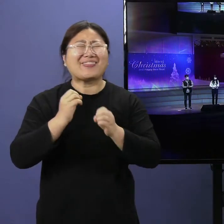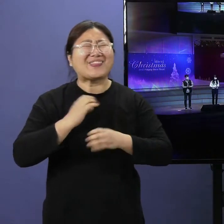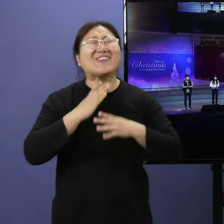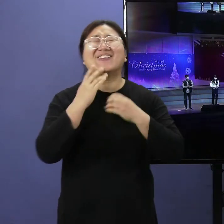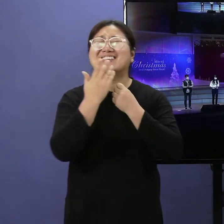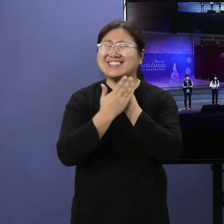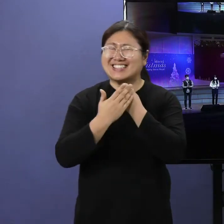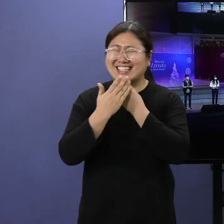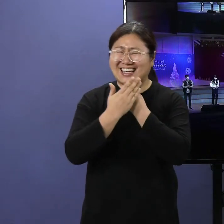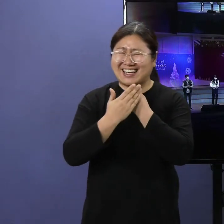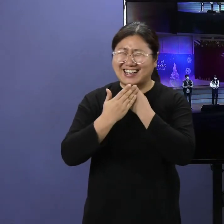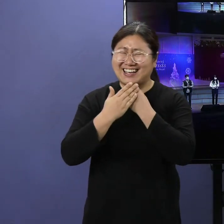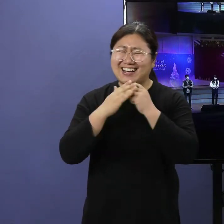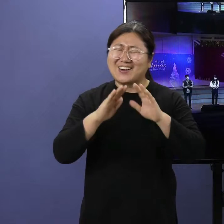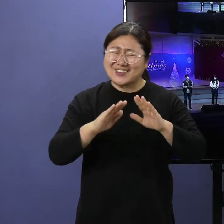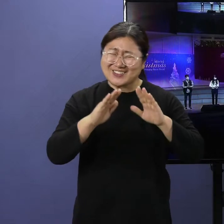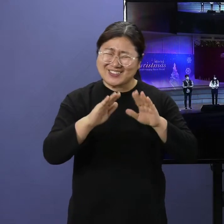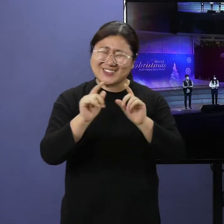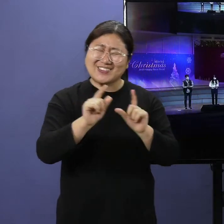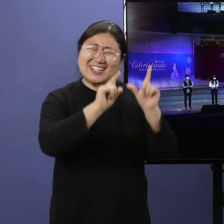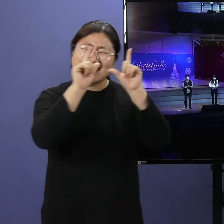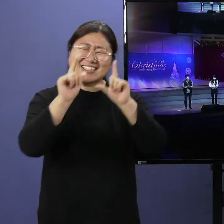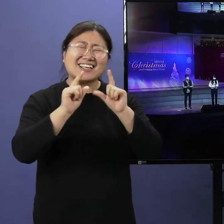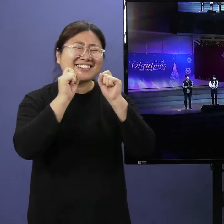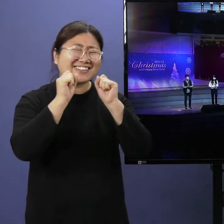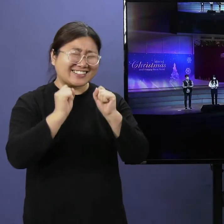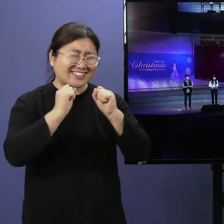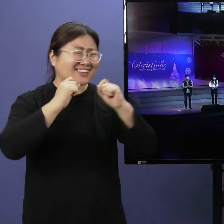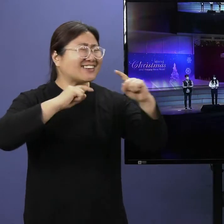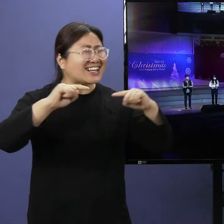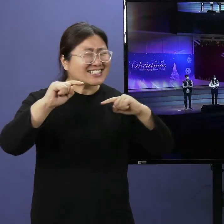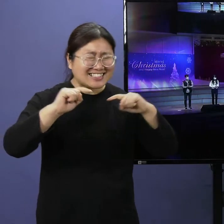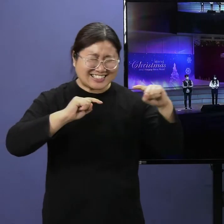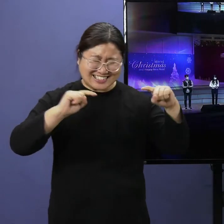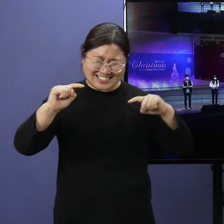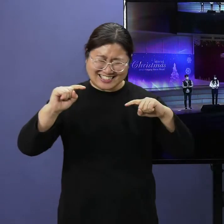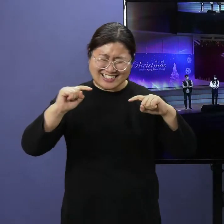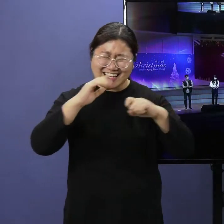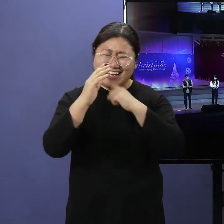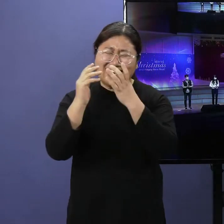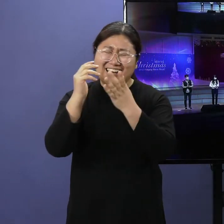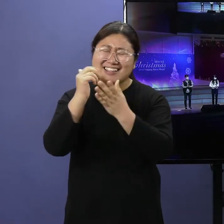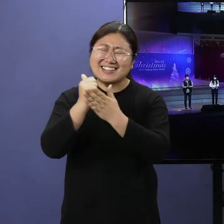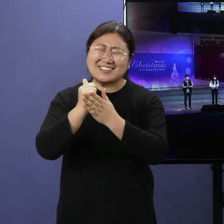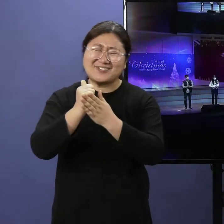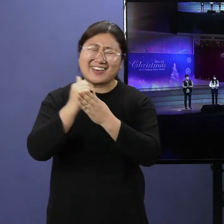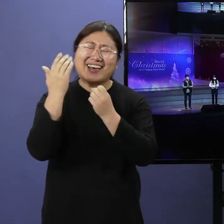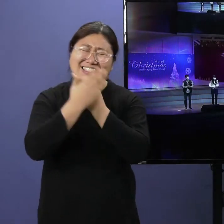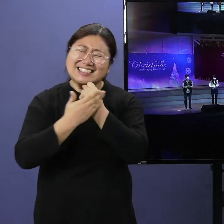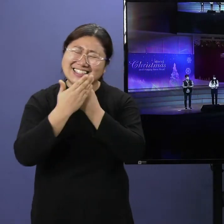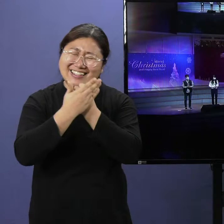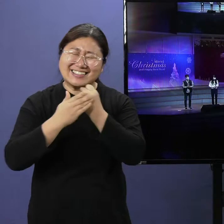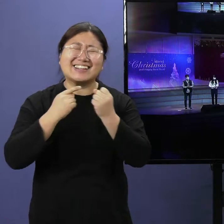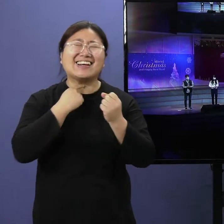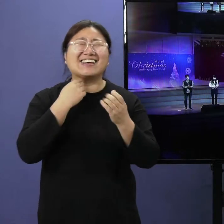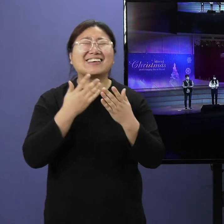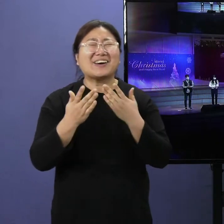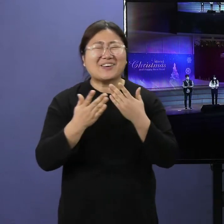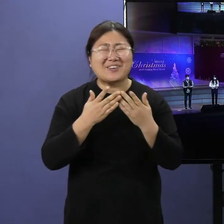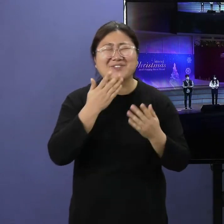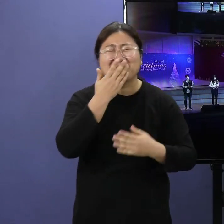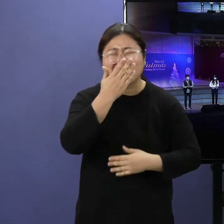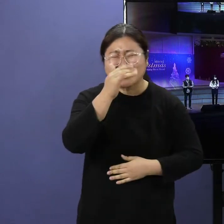우리를 다스리심을 하나님 우리가 경험하고 주님 앞에 나갈 수 있도록 역사하여 주시옵소서. 모든 것을 주님 앞에